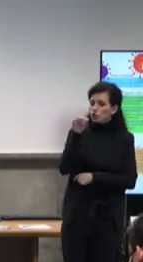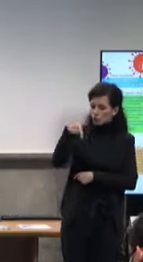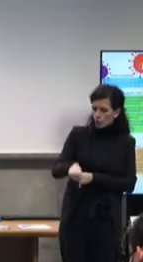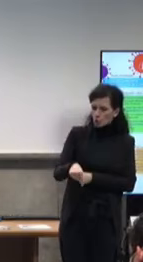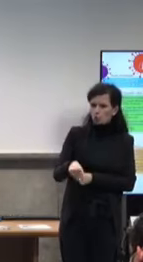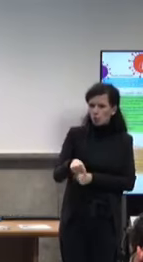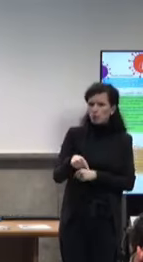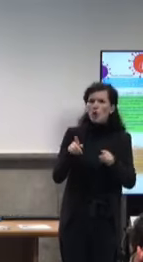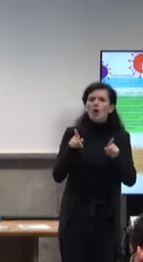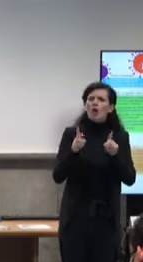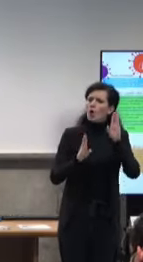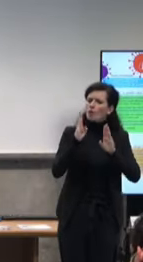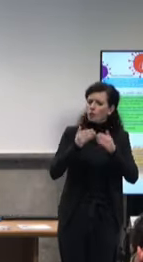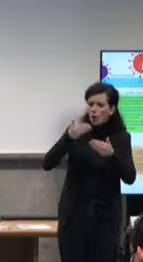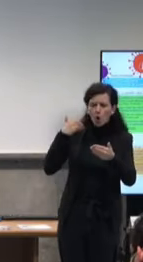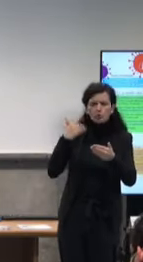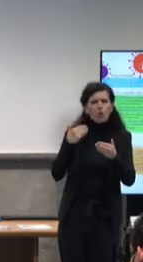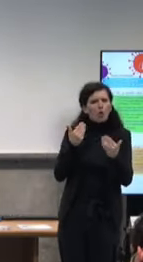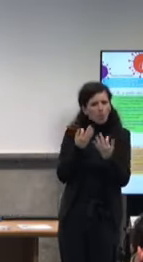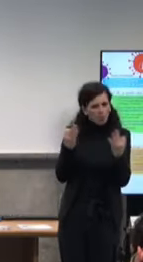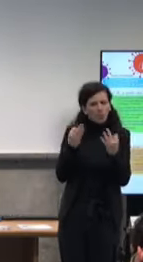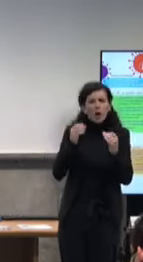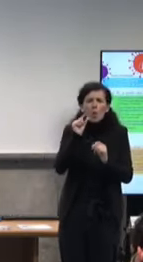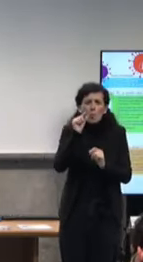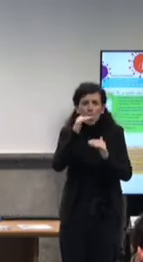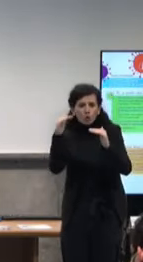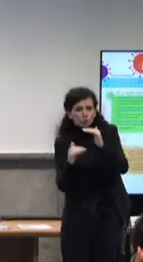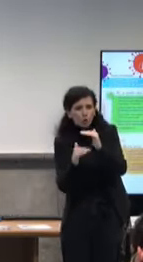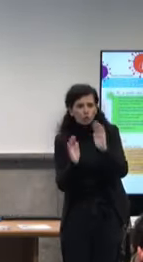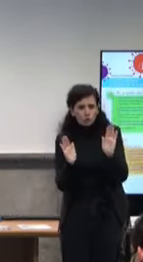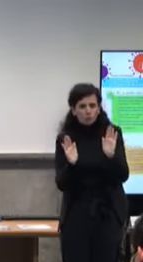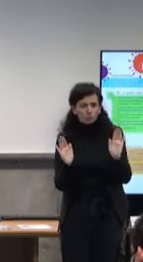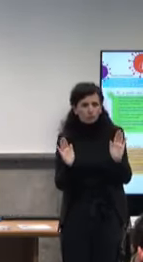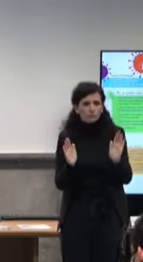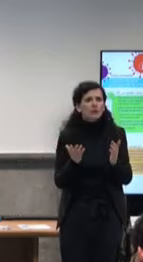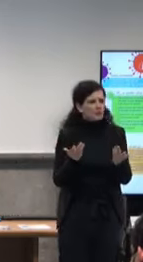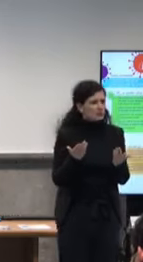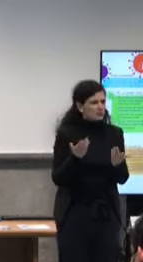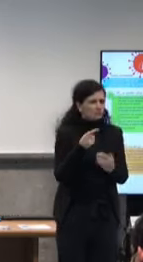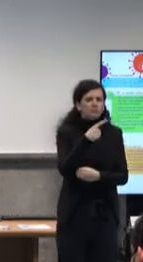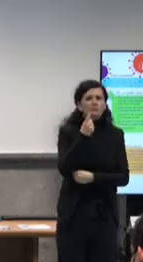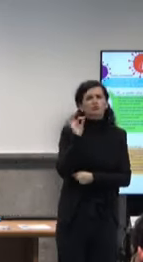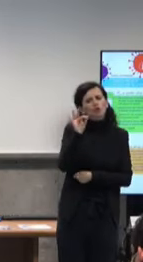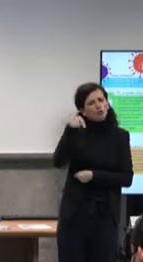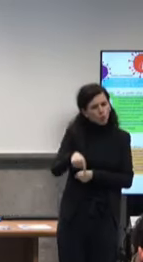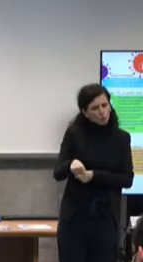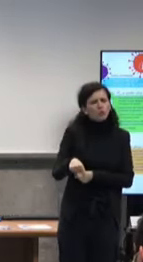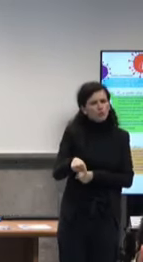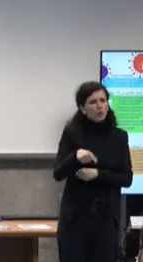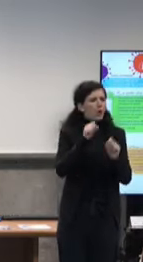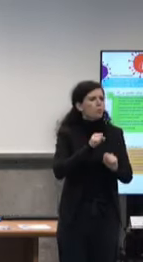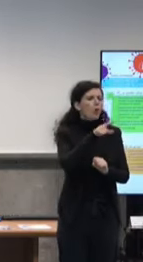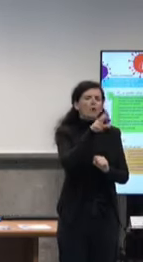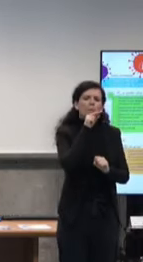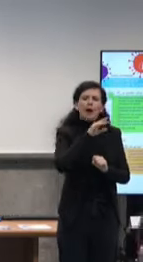al momento allora sul po sotto posso farle alcune ipotesi perché lei potrà parlare anche con altri colleghi le